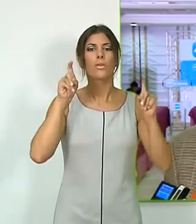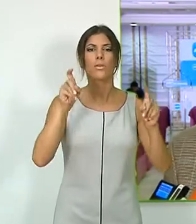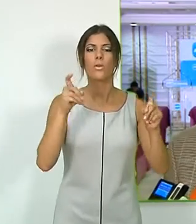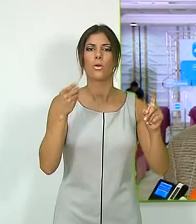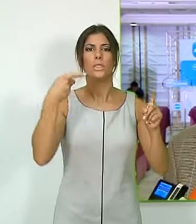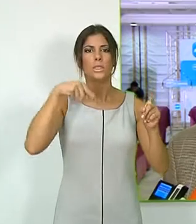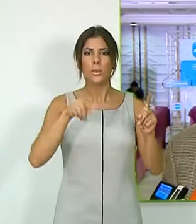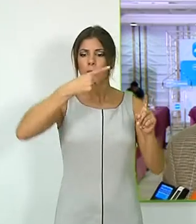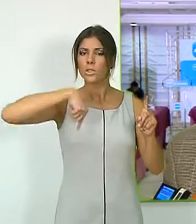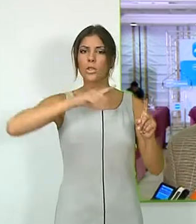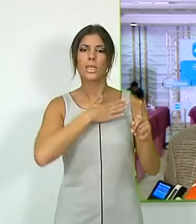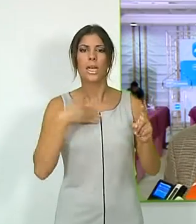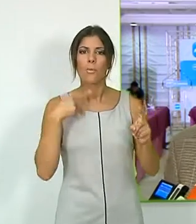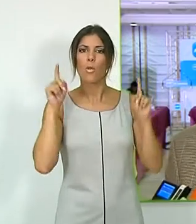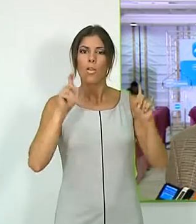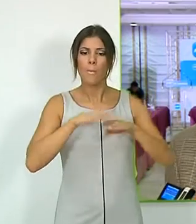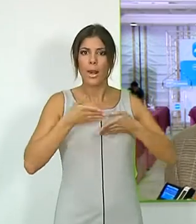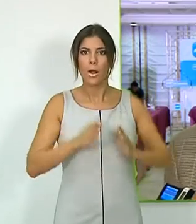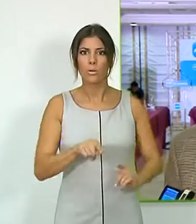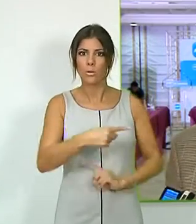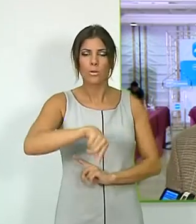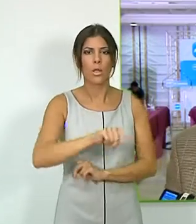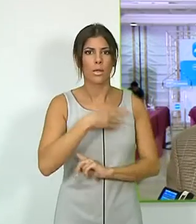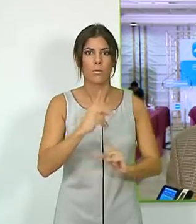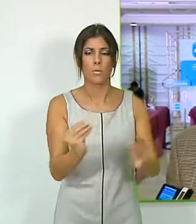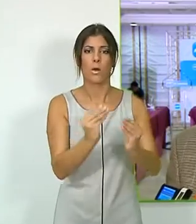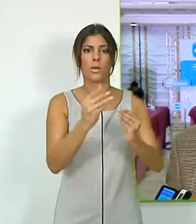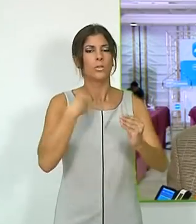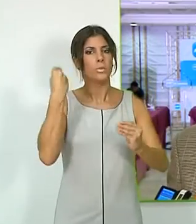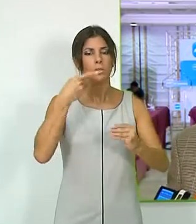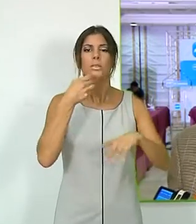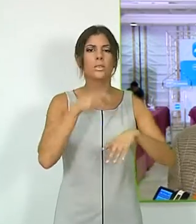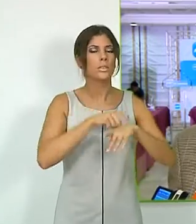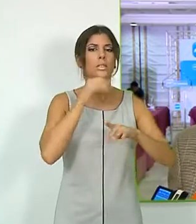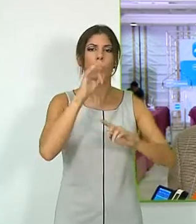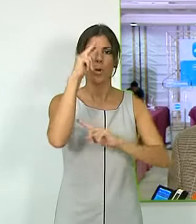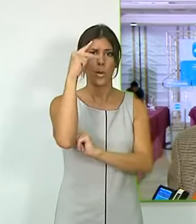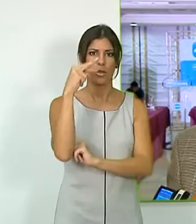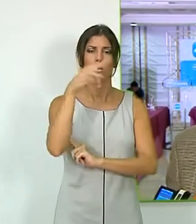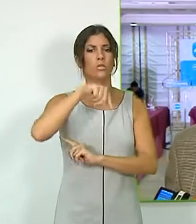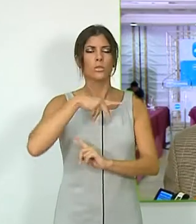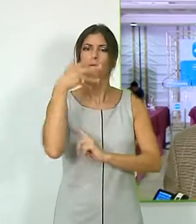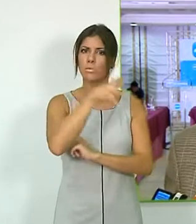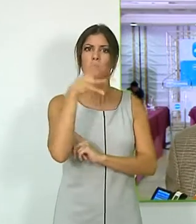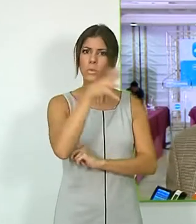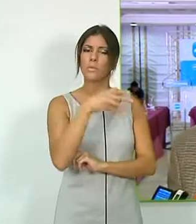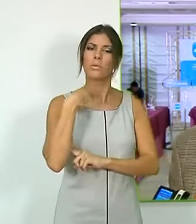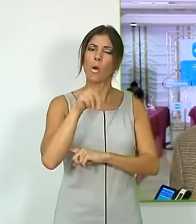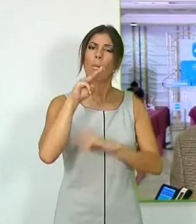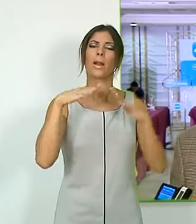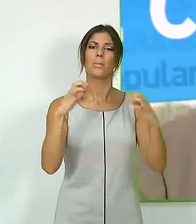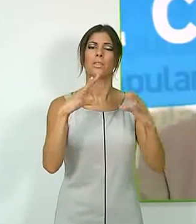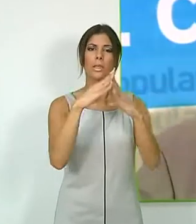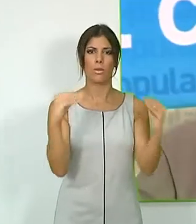la educación y lo que aspiramos que sea la educación para nuestros hijos. Es un aspecto que a nosotros nos preocupa y que nosotros seguimos denunciando en el Parlamento